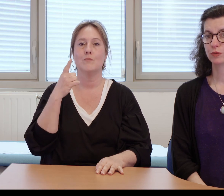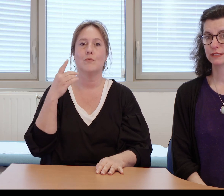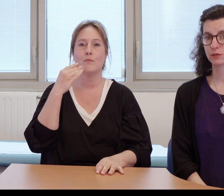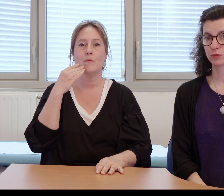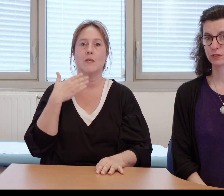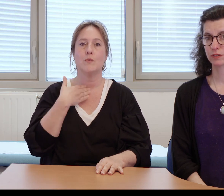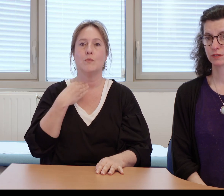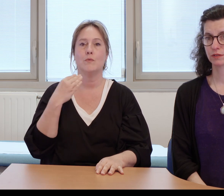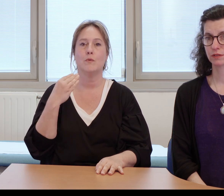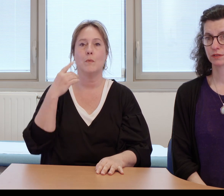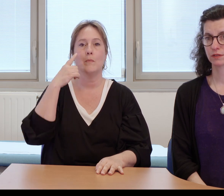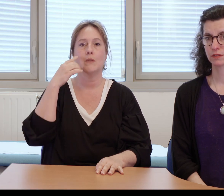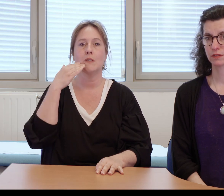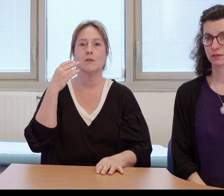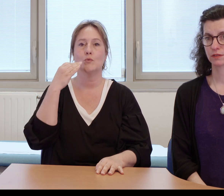puis une petite sonde